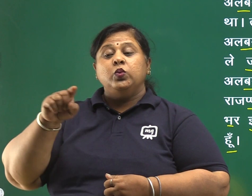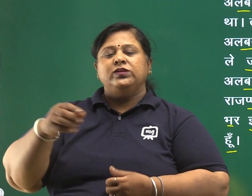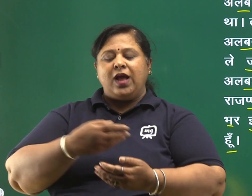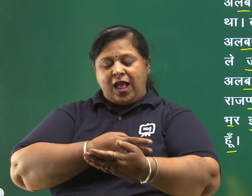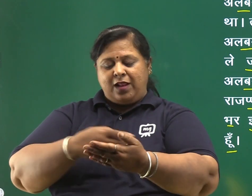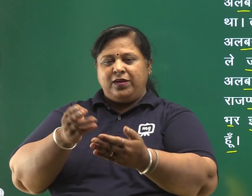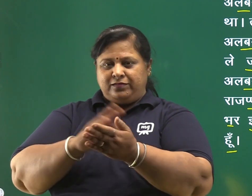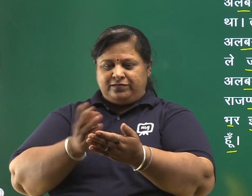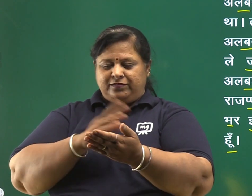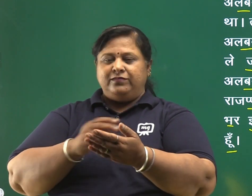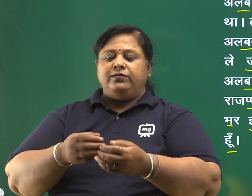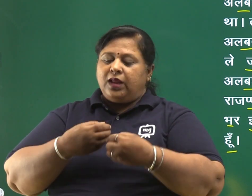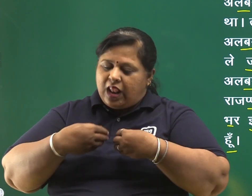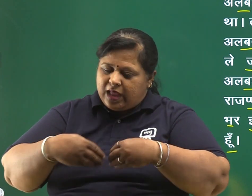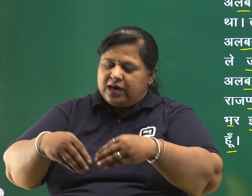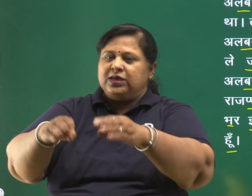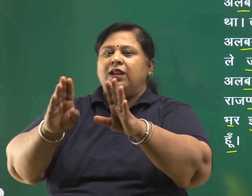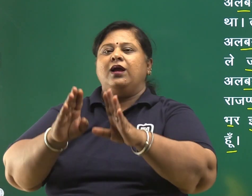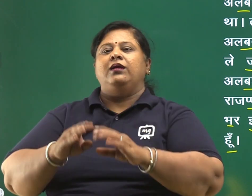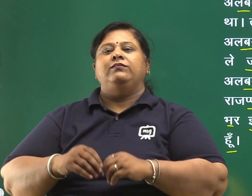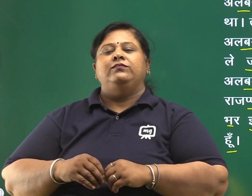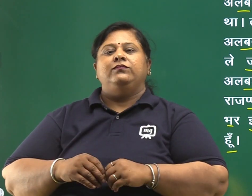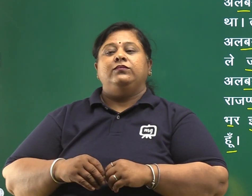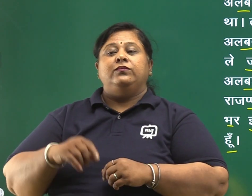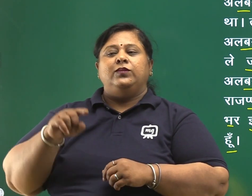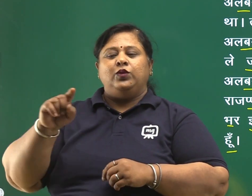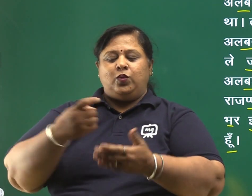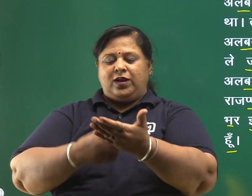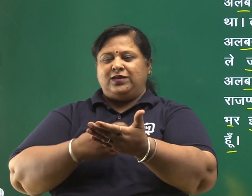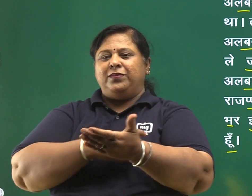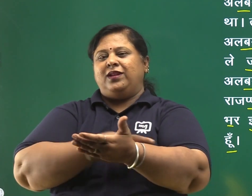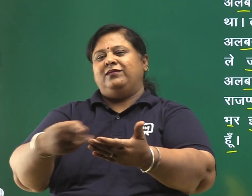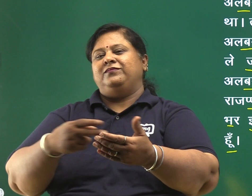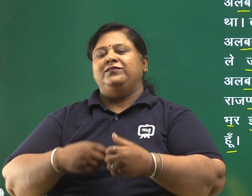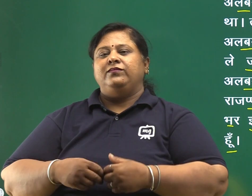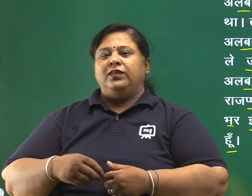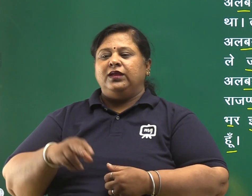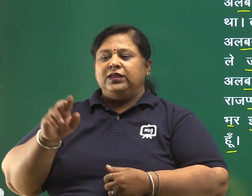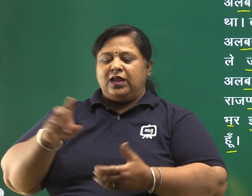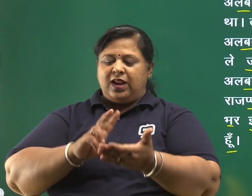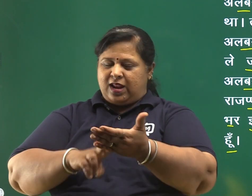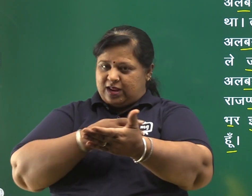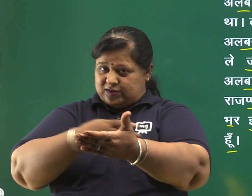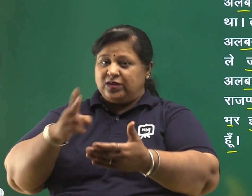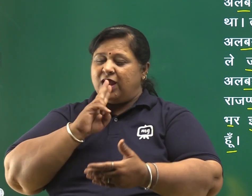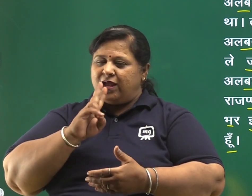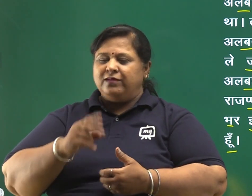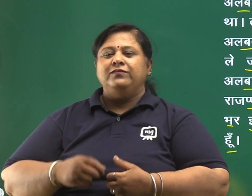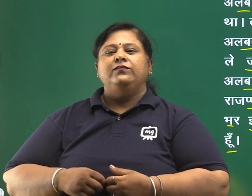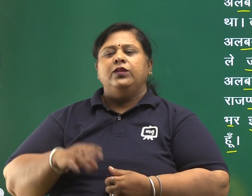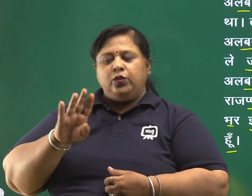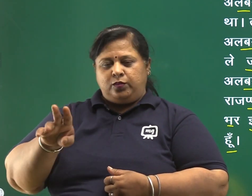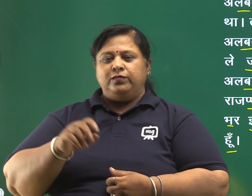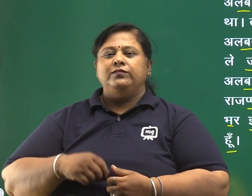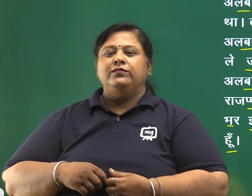एल्बम लेकर जाने लगा तो राजप्पा ने नागराजन से कहा कि